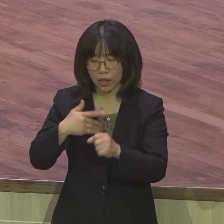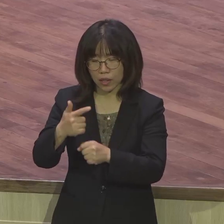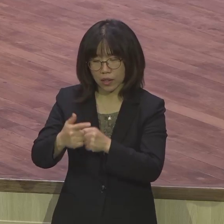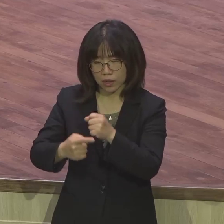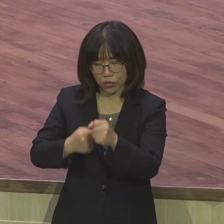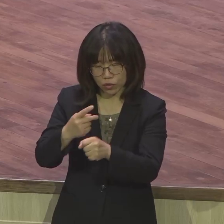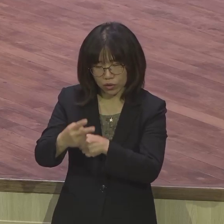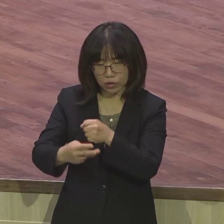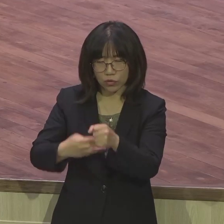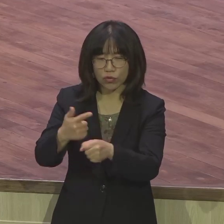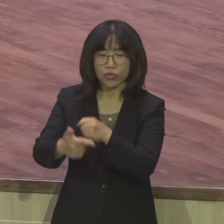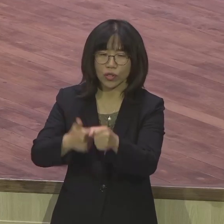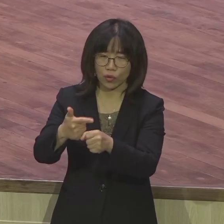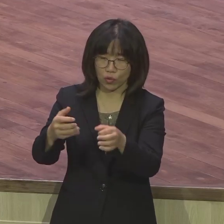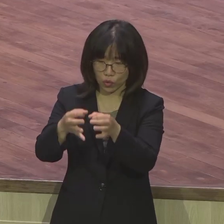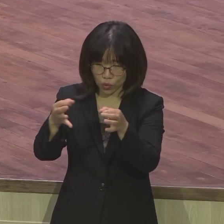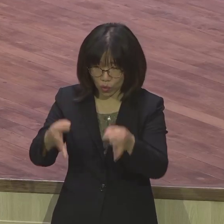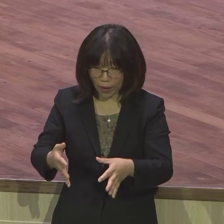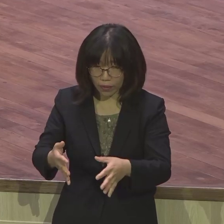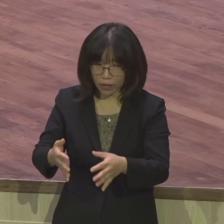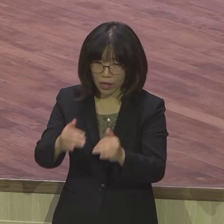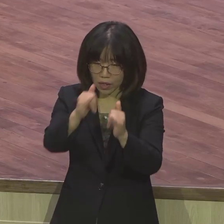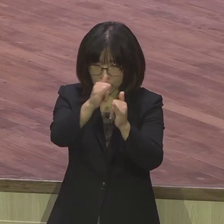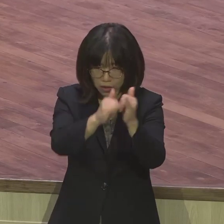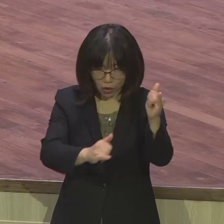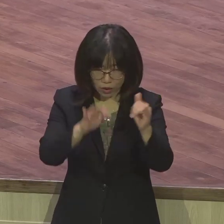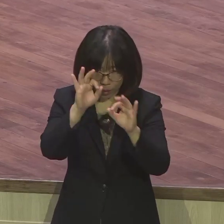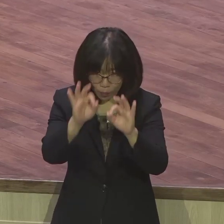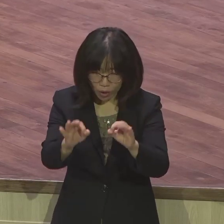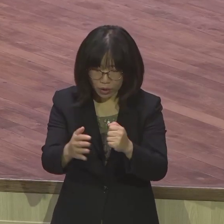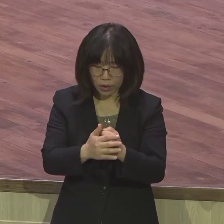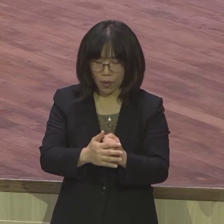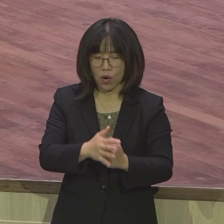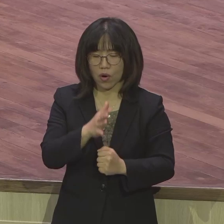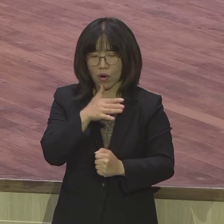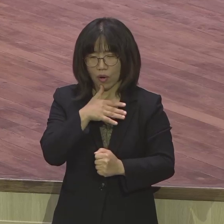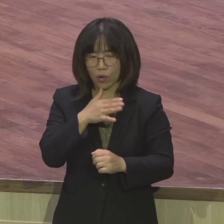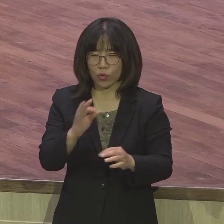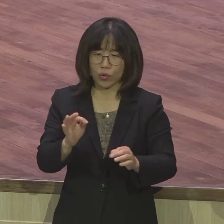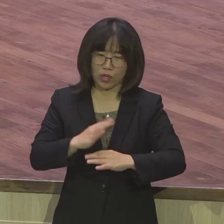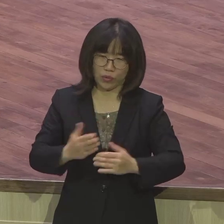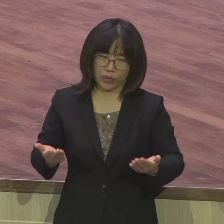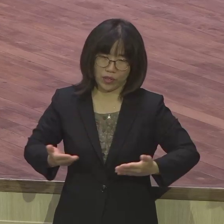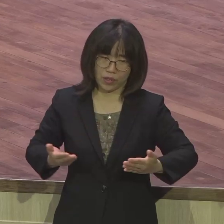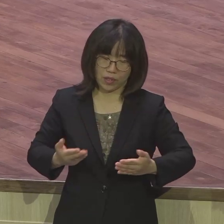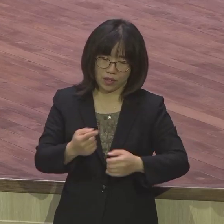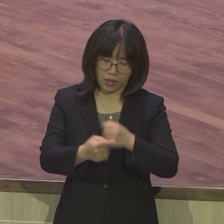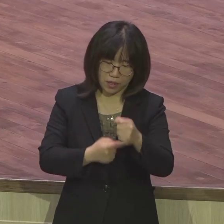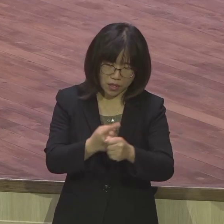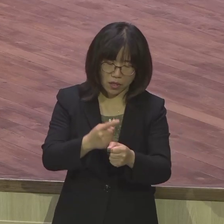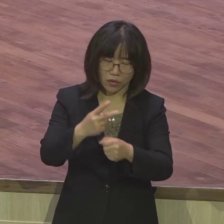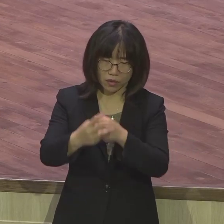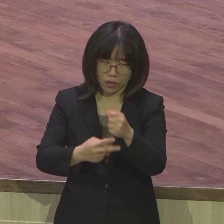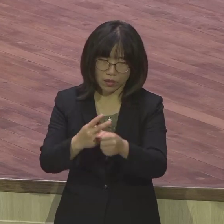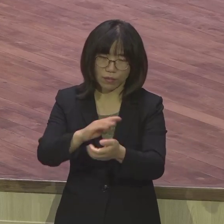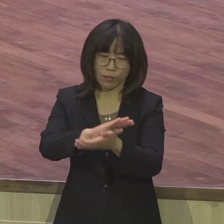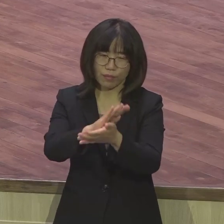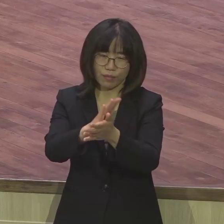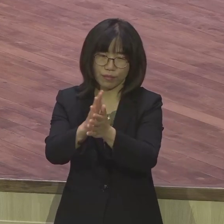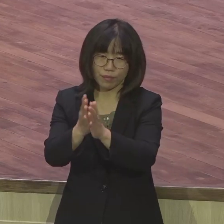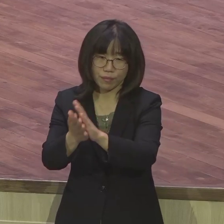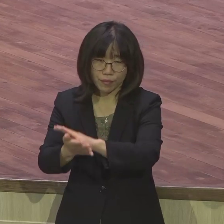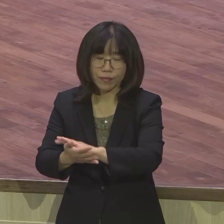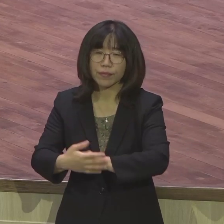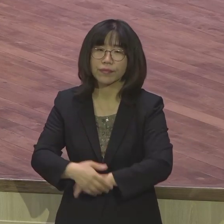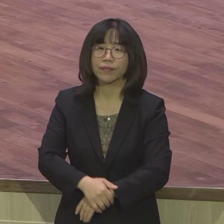거쳐서 가보니까요, 신기하고 놀라워요. 그들이 주체가 돼가지고 그들이 복음 전하고, 문이 열리고, 그들이 이제 다락방